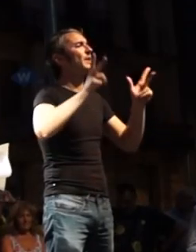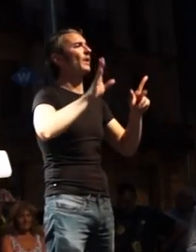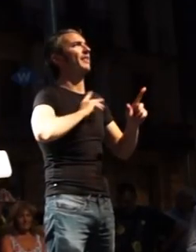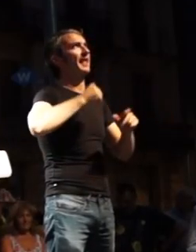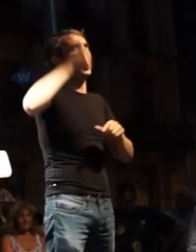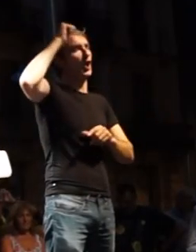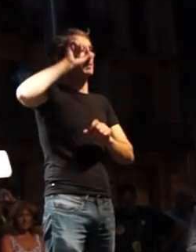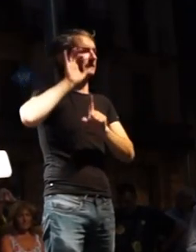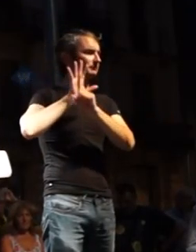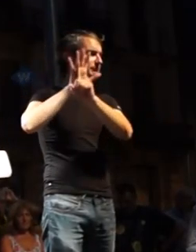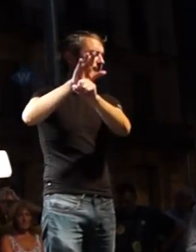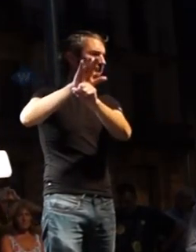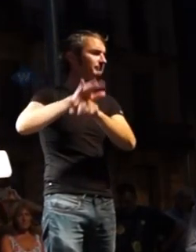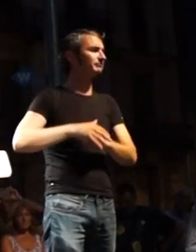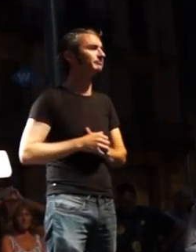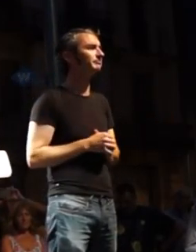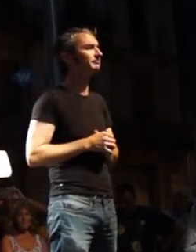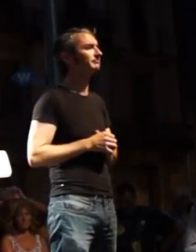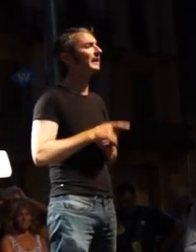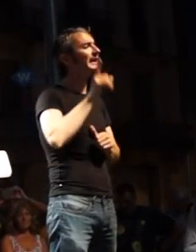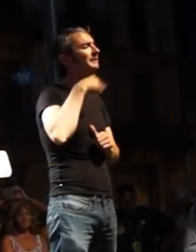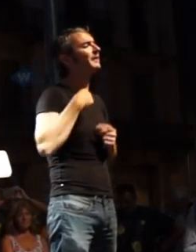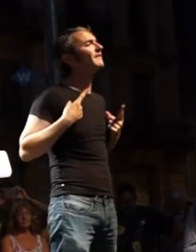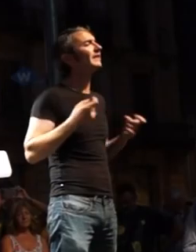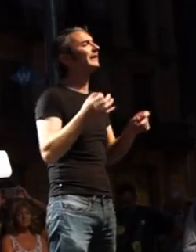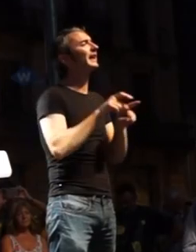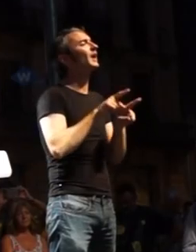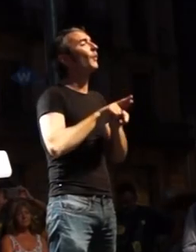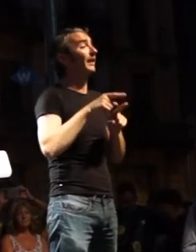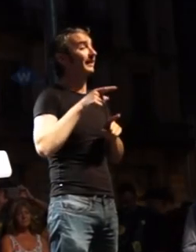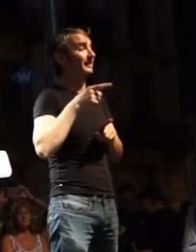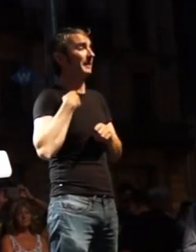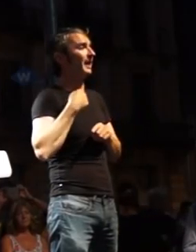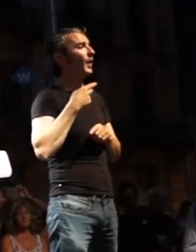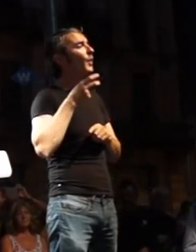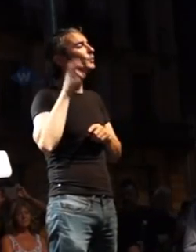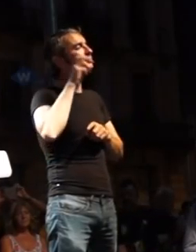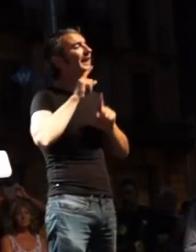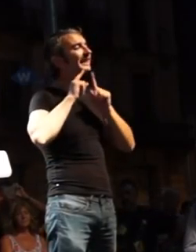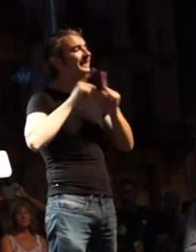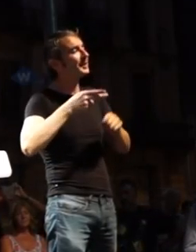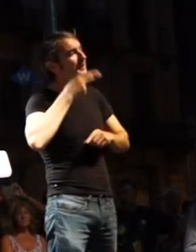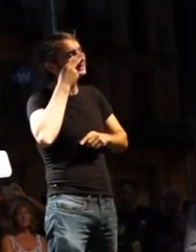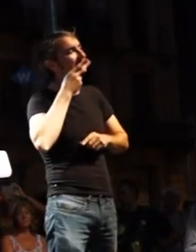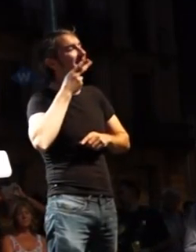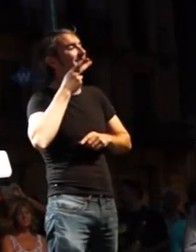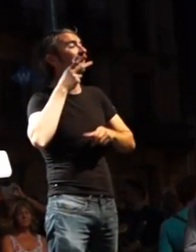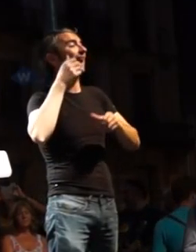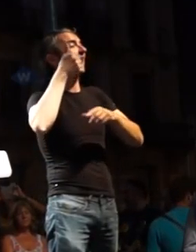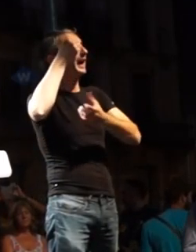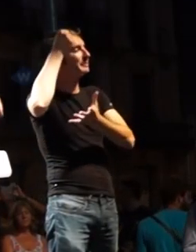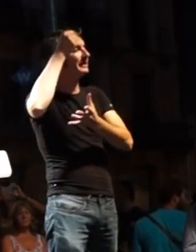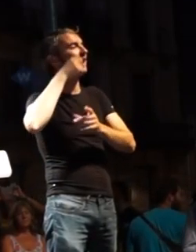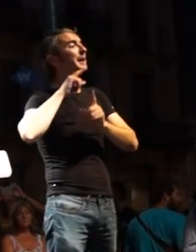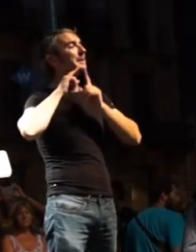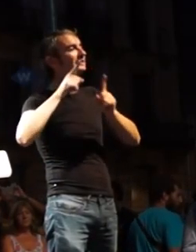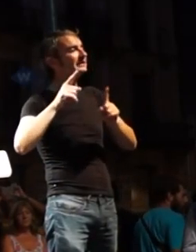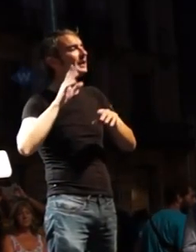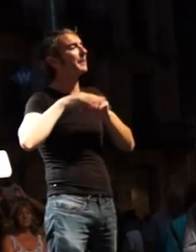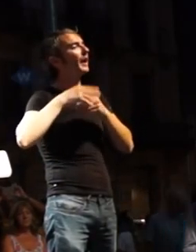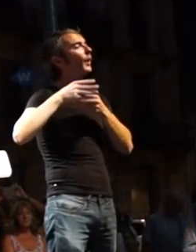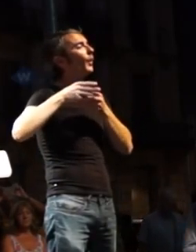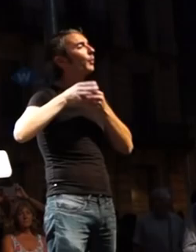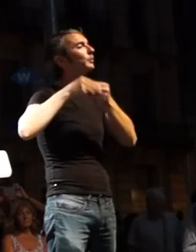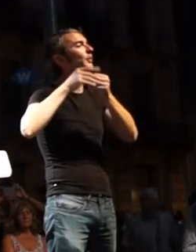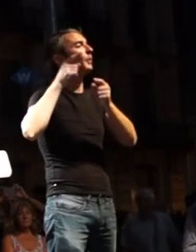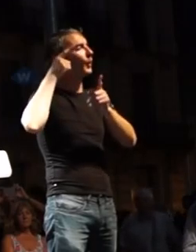patriarcat. Igual que cal desplaçar els interessos del capital, del benefici i de l'acumulació pels